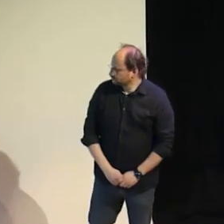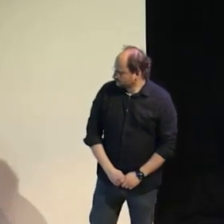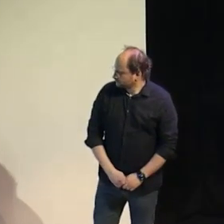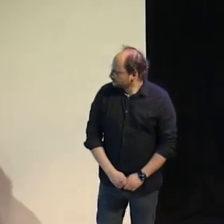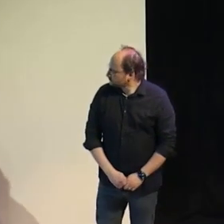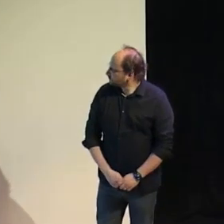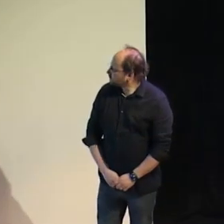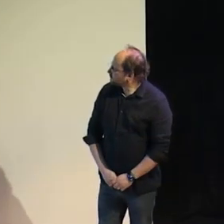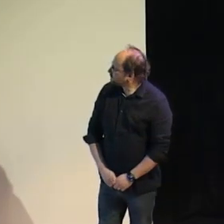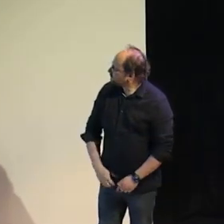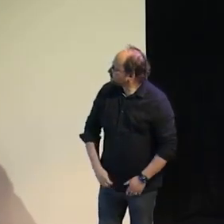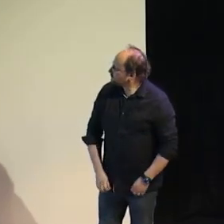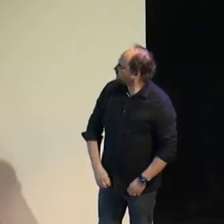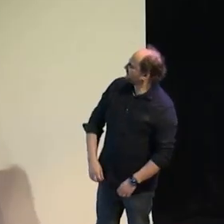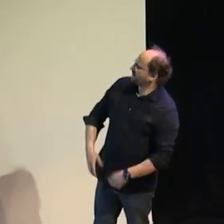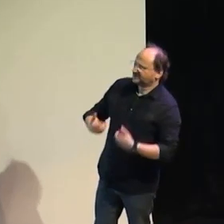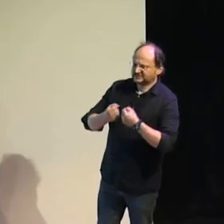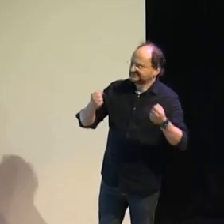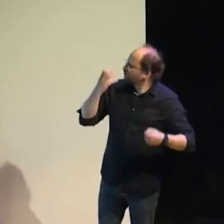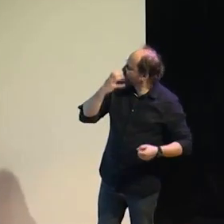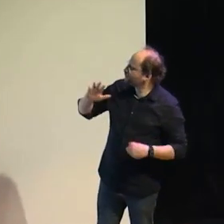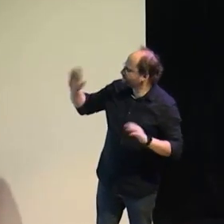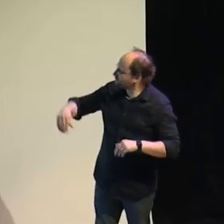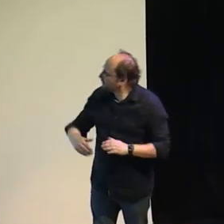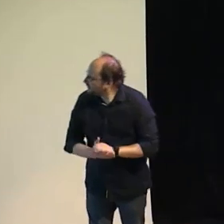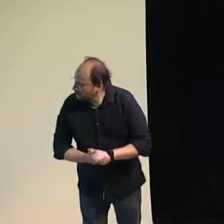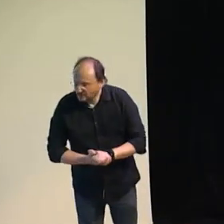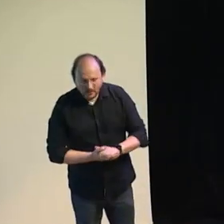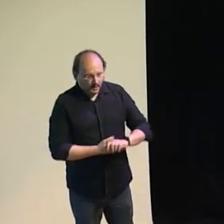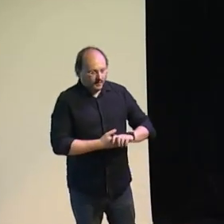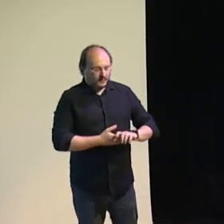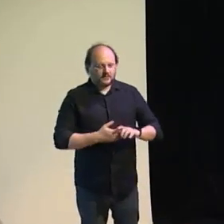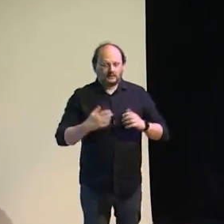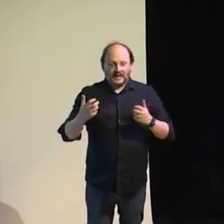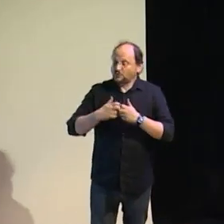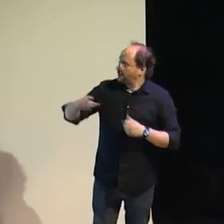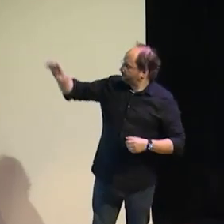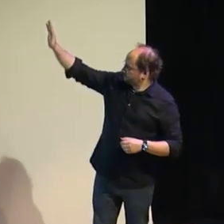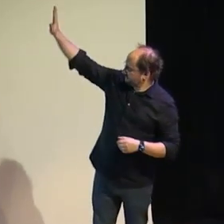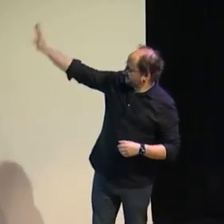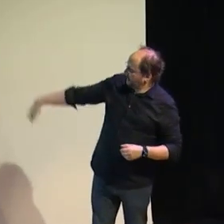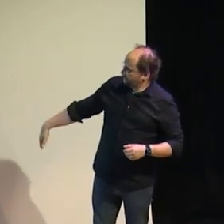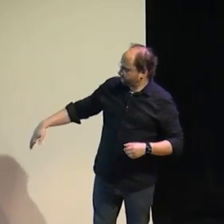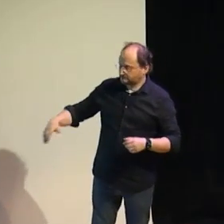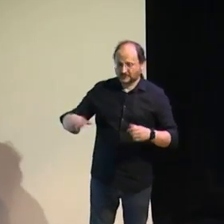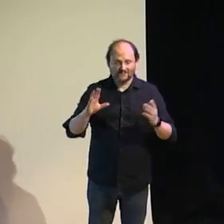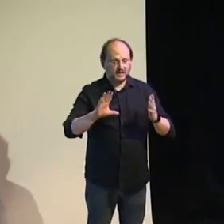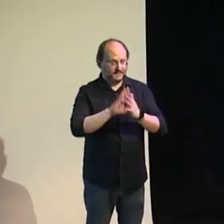références latines qu'ils ont eu besoin de créer des signes. Et donc, c'est un peu étiré, c'est pas très joli.